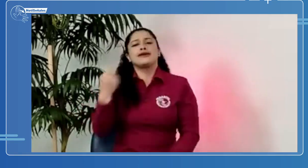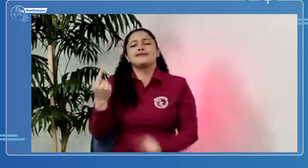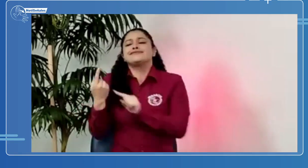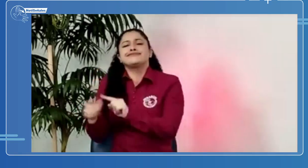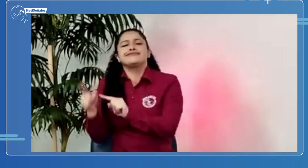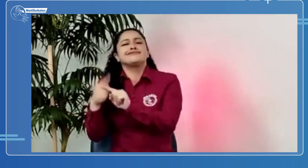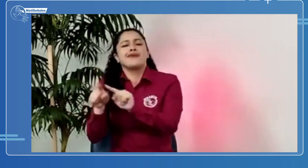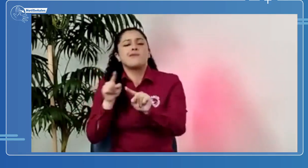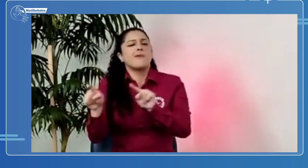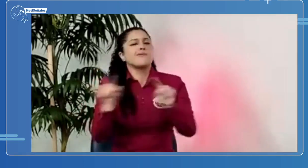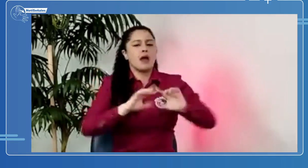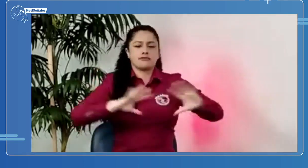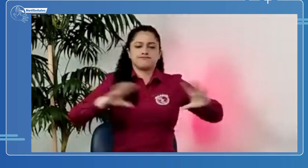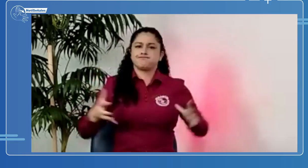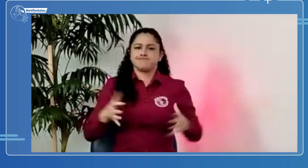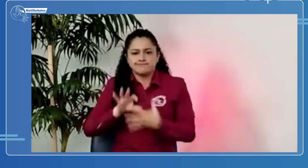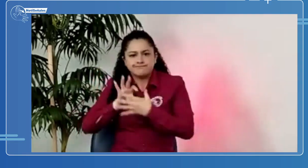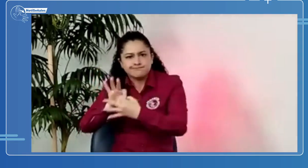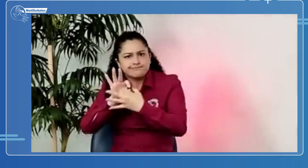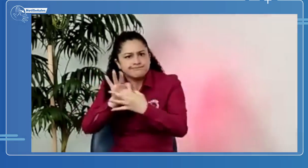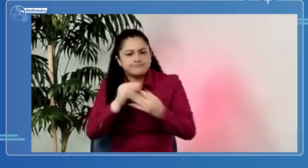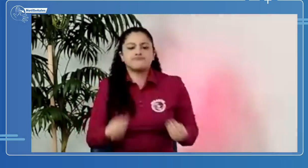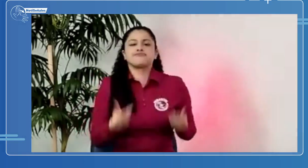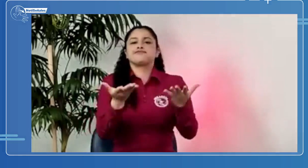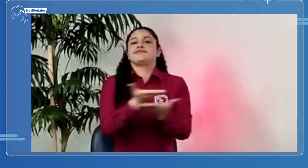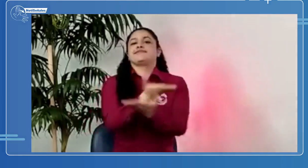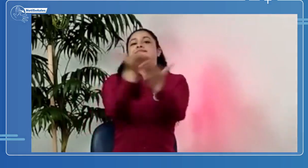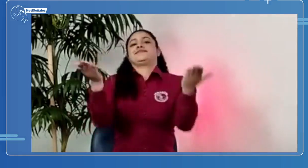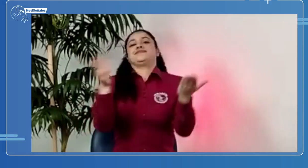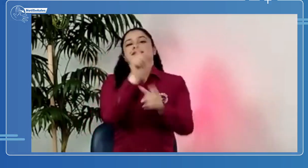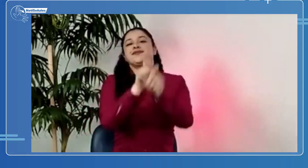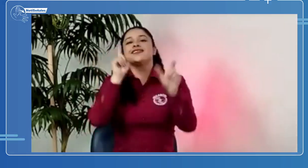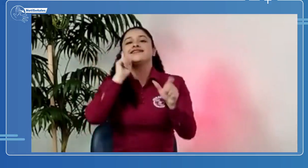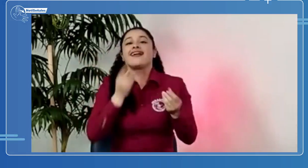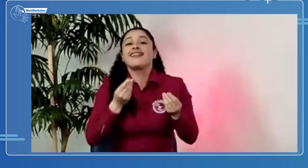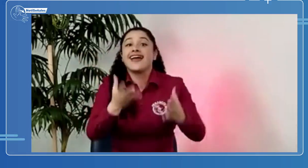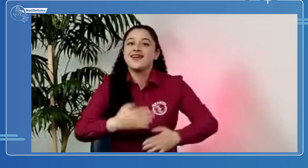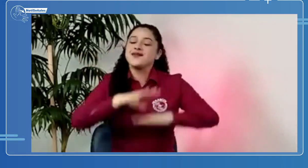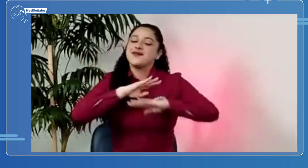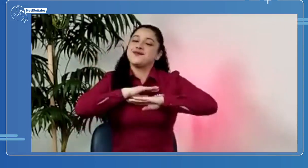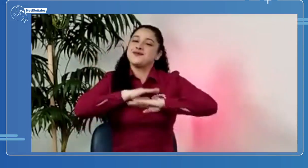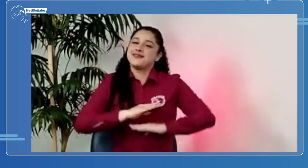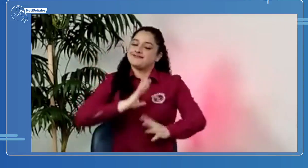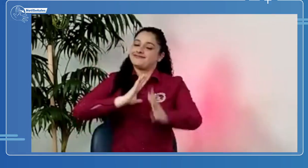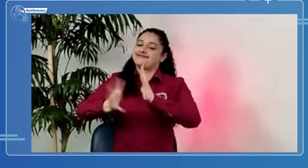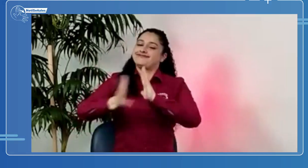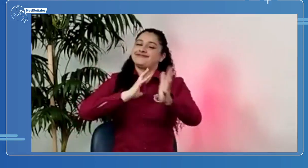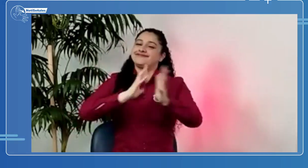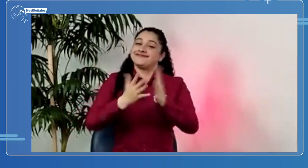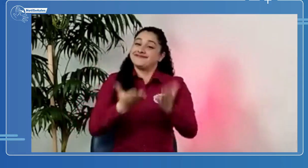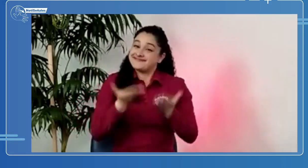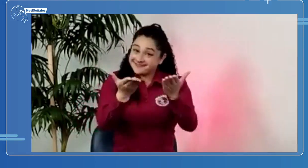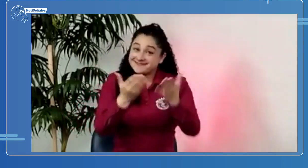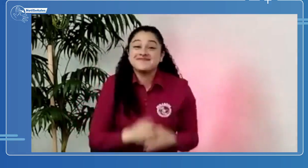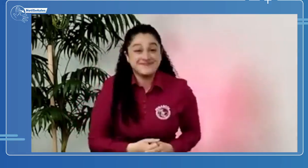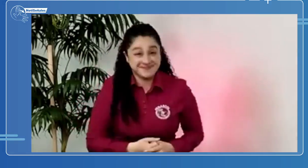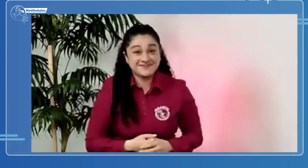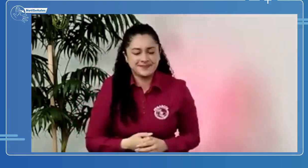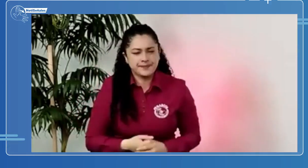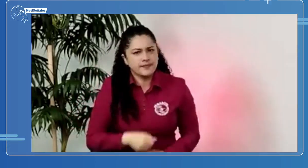el proyecto del Ministerio del Centro de Relevo y diferentes aspectos y convenios que hemos tenido, todo para la comunidad sorda, para que podamos